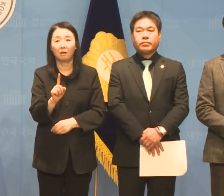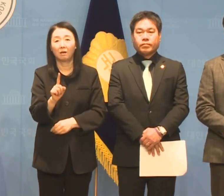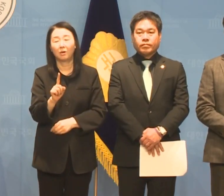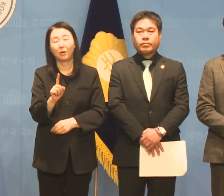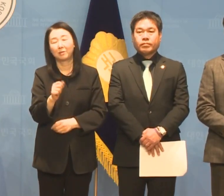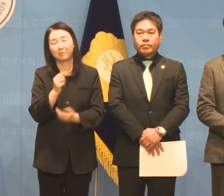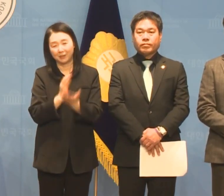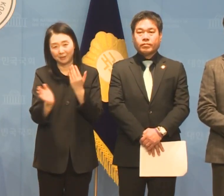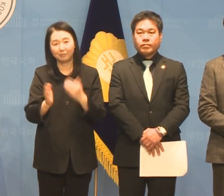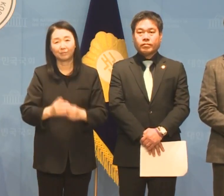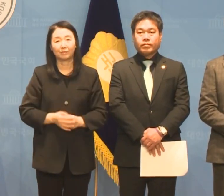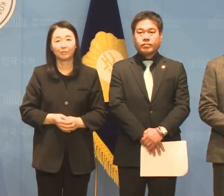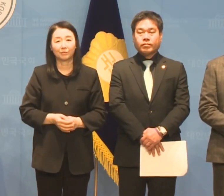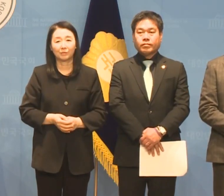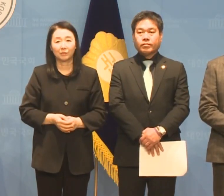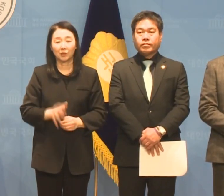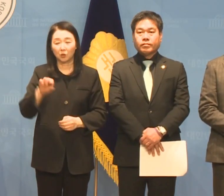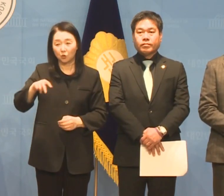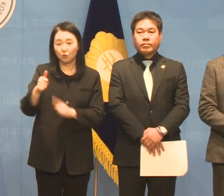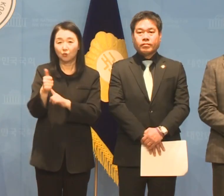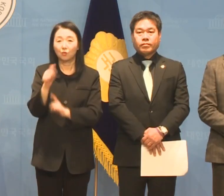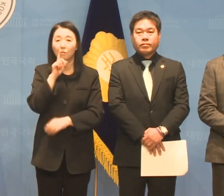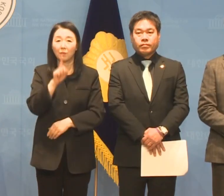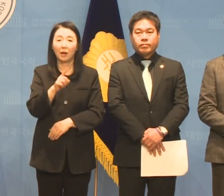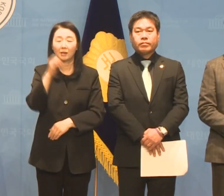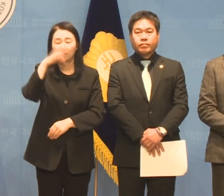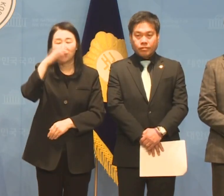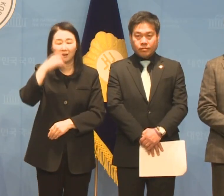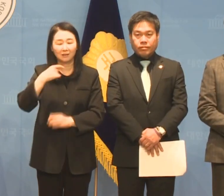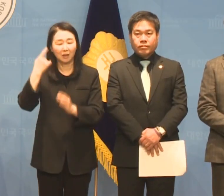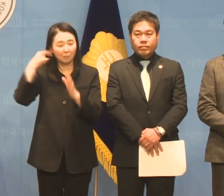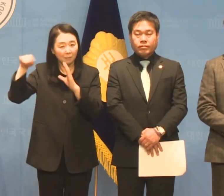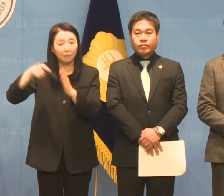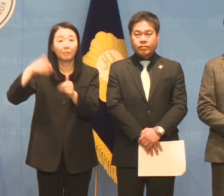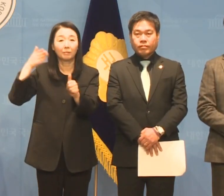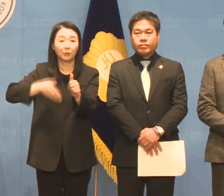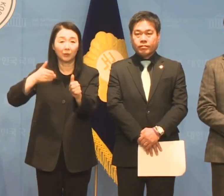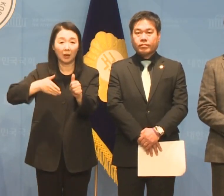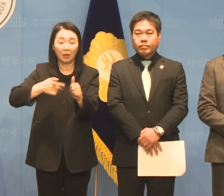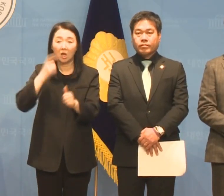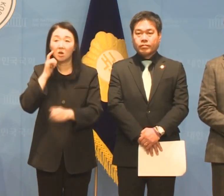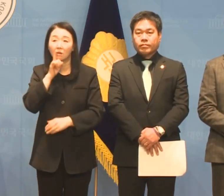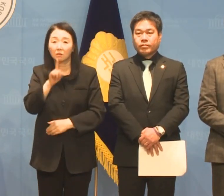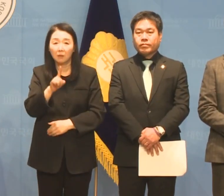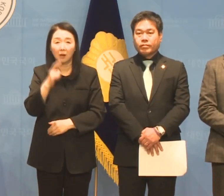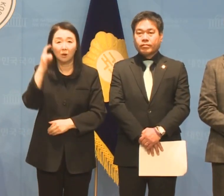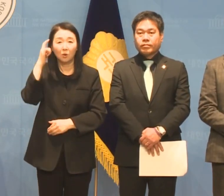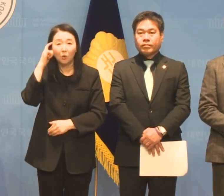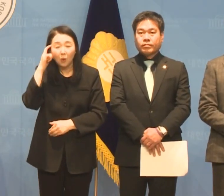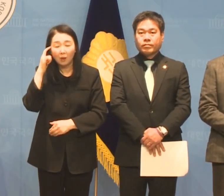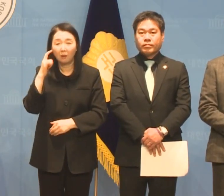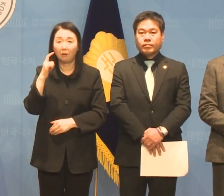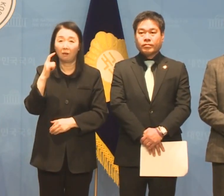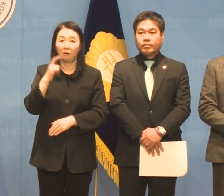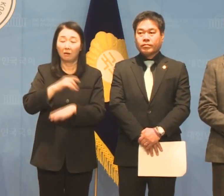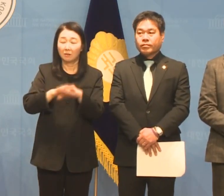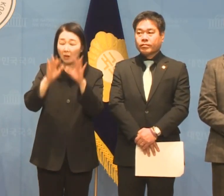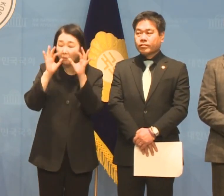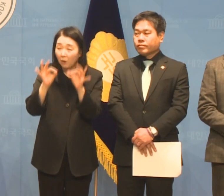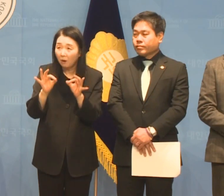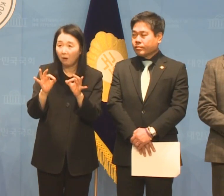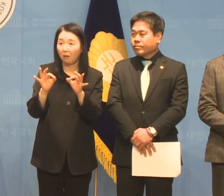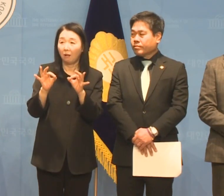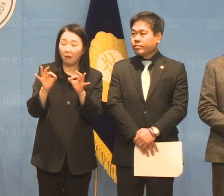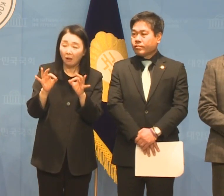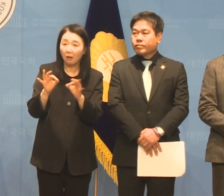낭비라고 생각됩니다. 그래서 이자의 말은 그냥 한마디로 흘러들여 주셔야 되는 게 아닌가. 거짓말을 굳이 이 귀한 언론 전파와